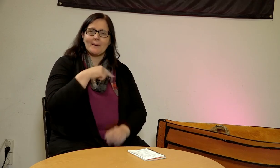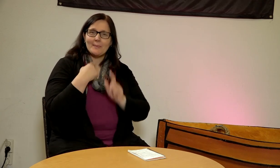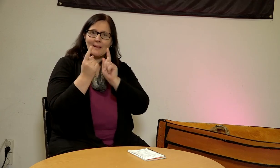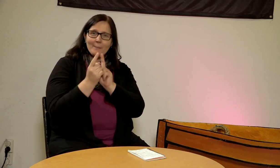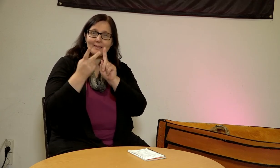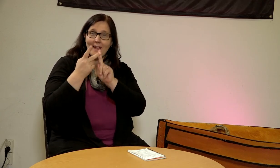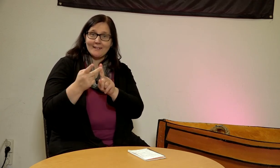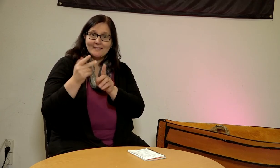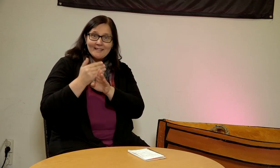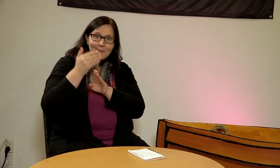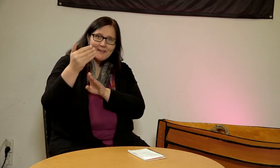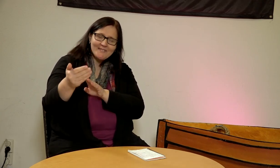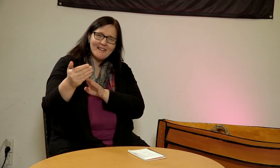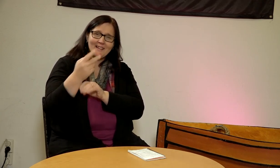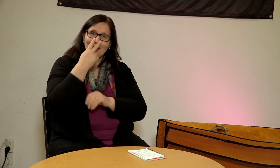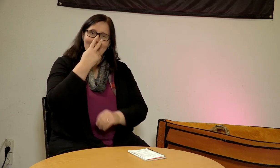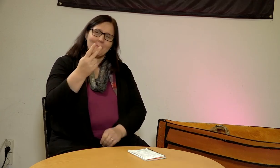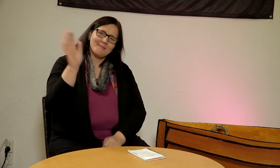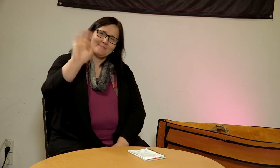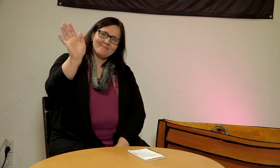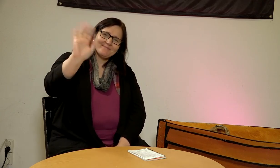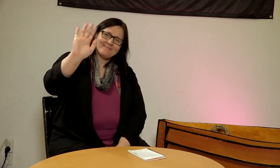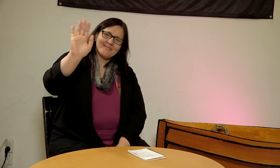Me tavataan taas seuraavalla kerralla. Näkemiin, hei hei.